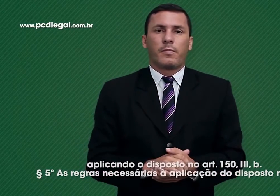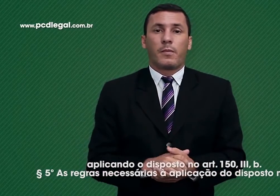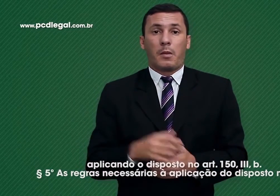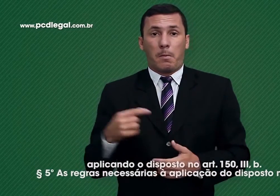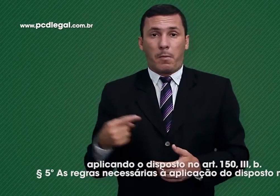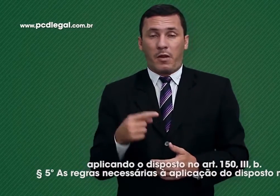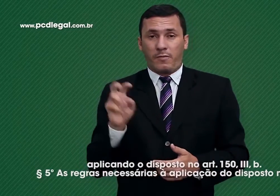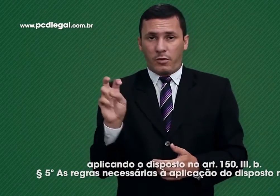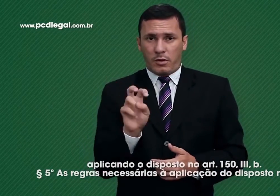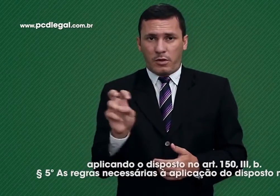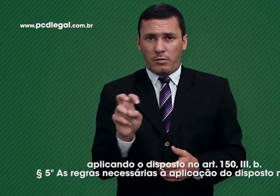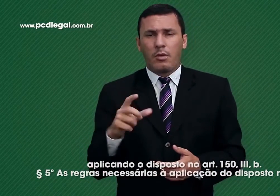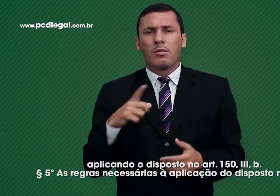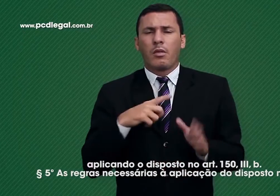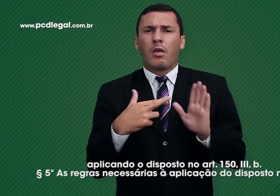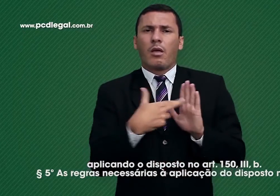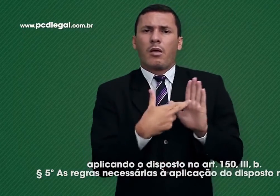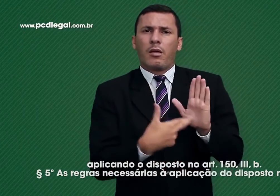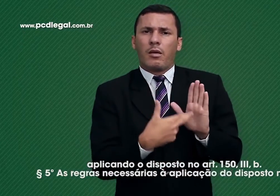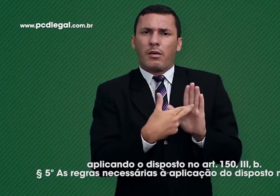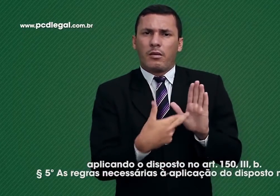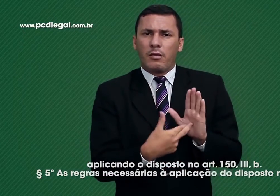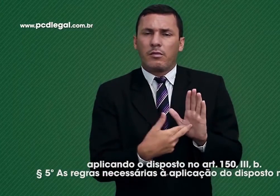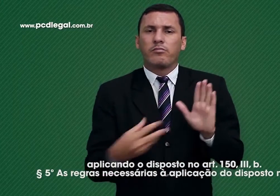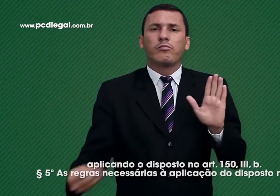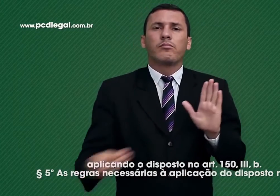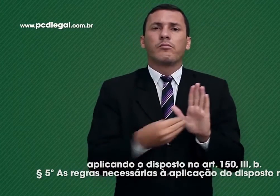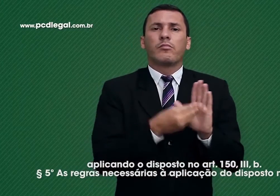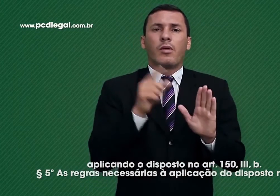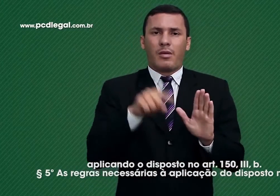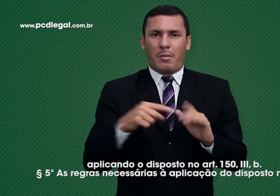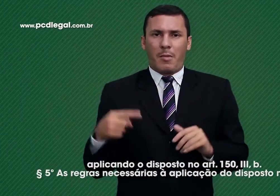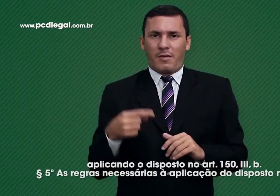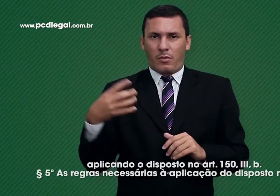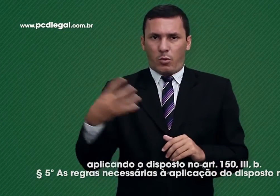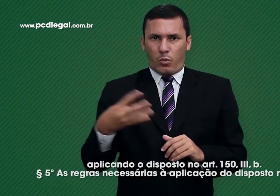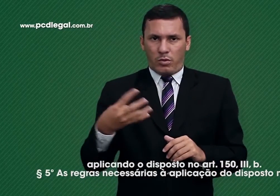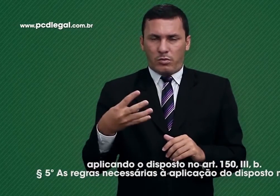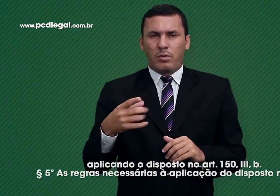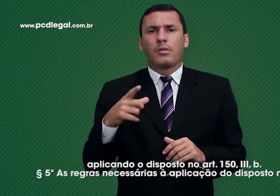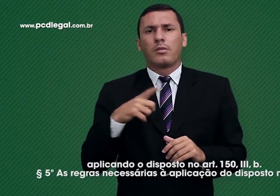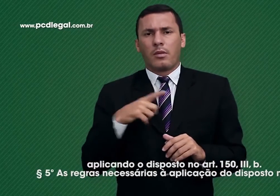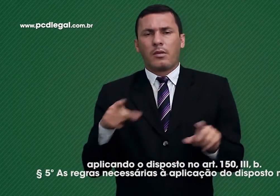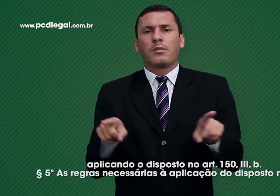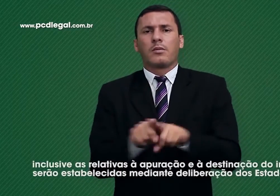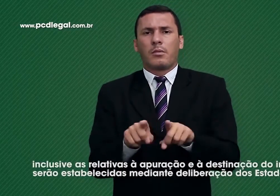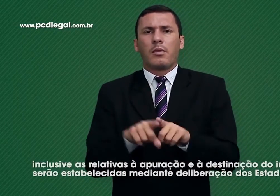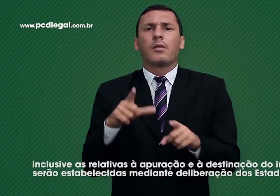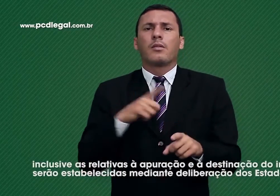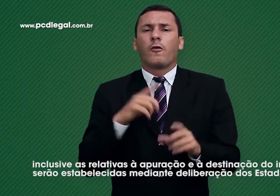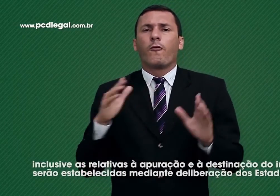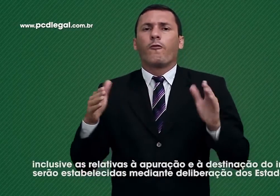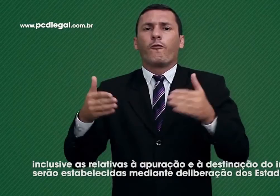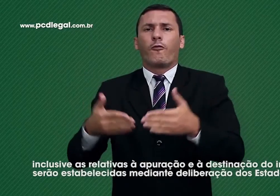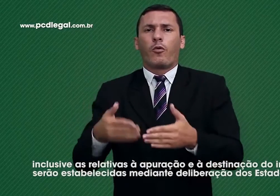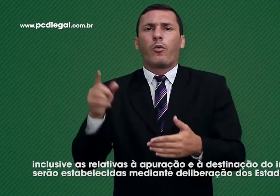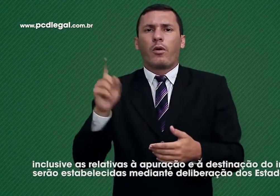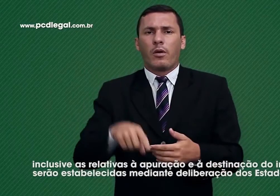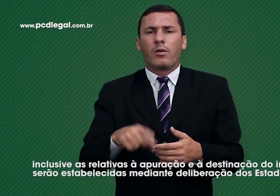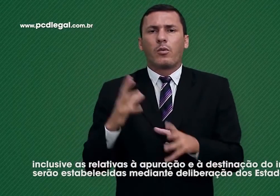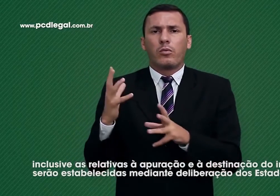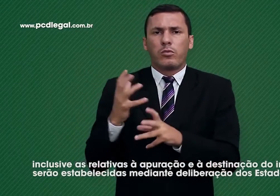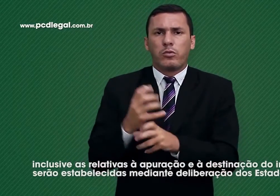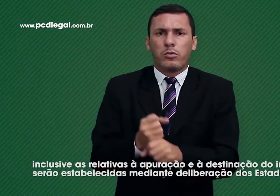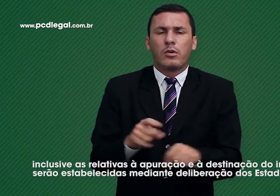3b. Parágrafo 5º. As regras necessárias à aplicação do disposto no parágrafo 4º, inclusive